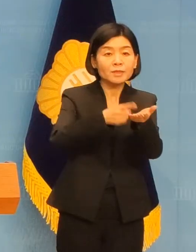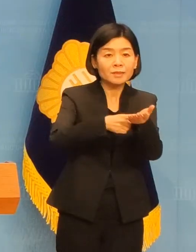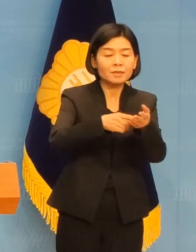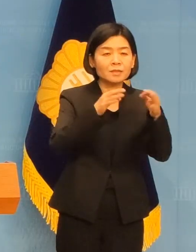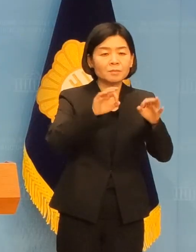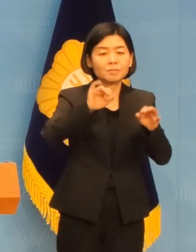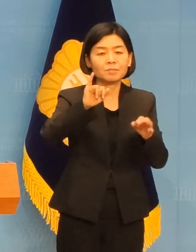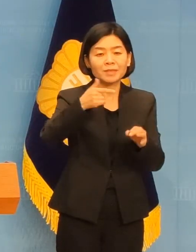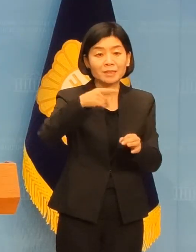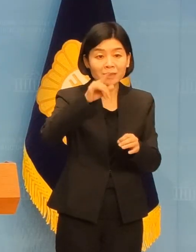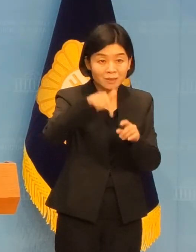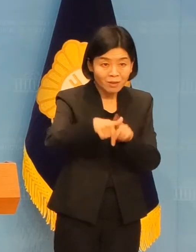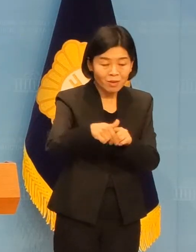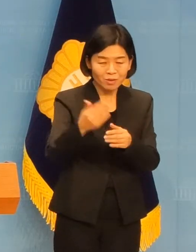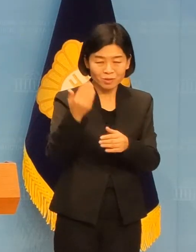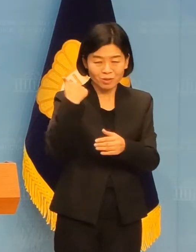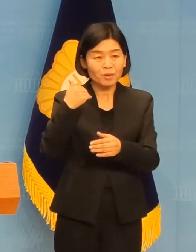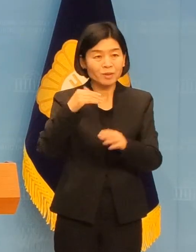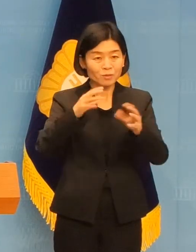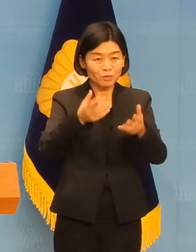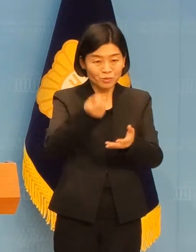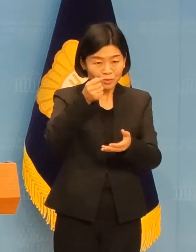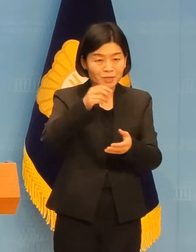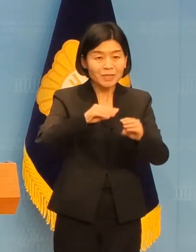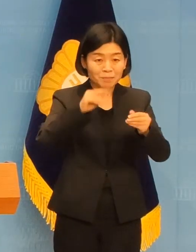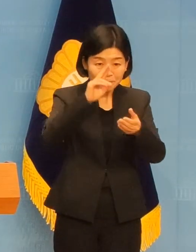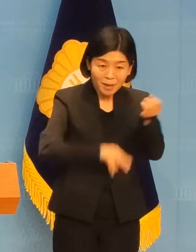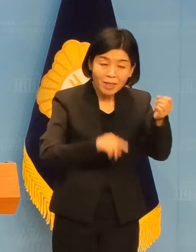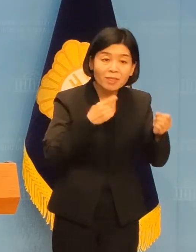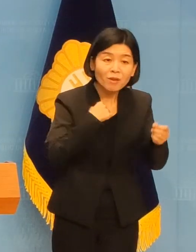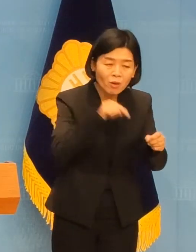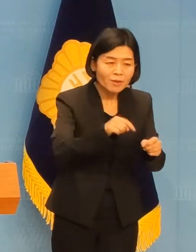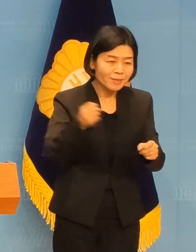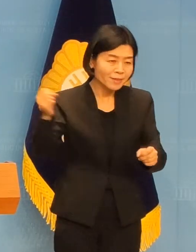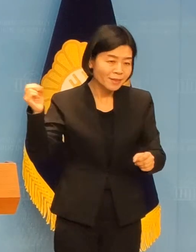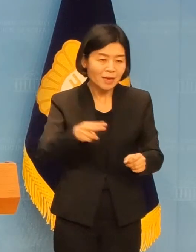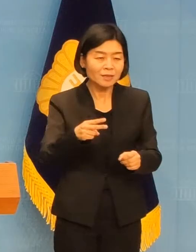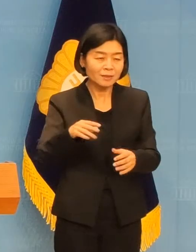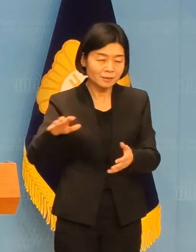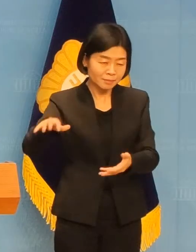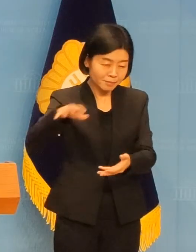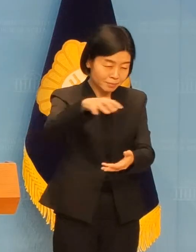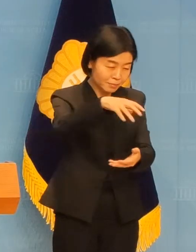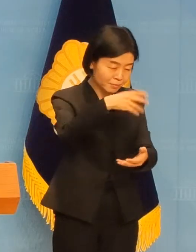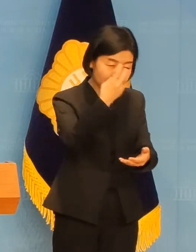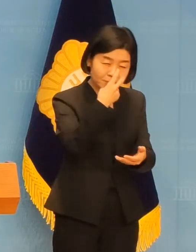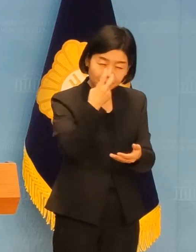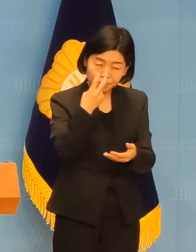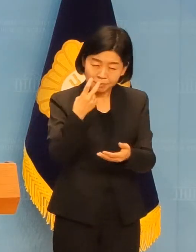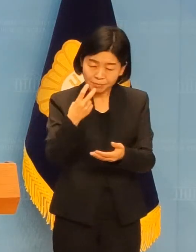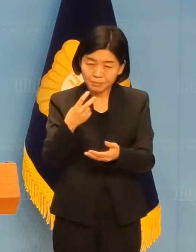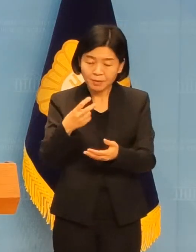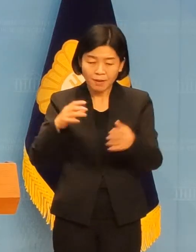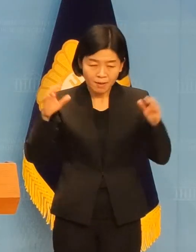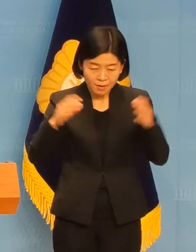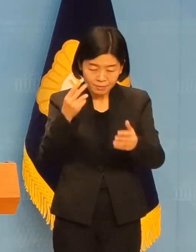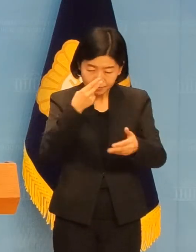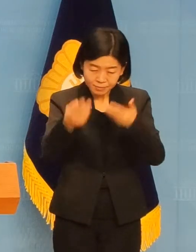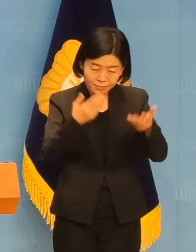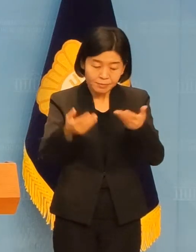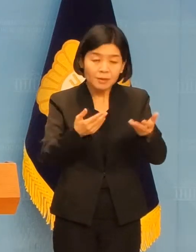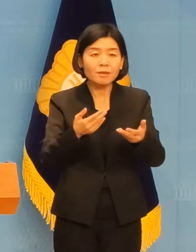매각된 국유지를 포함한 전수조사, 감사, 합동수사를 명령하며 철저한